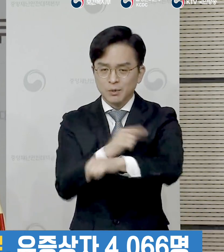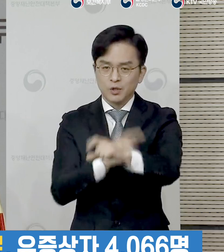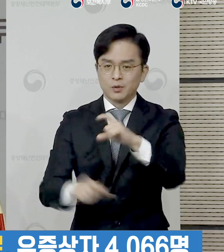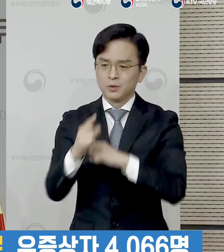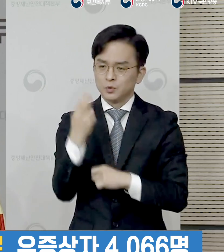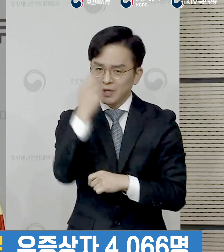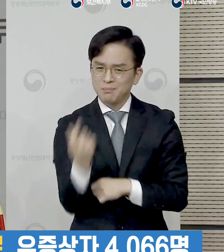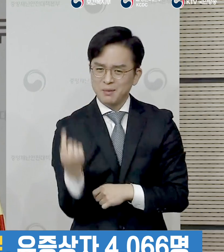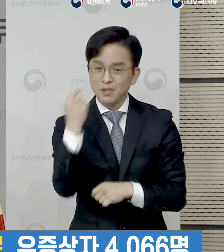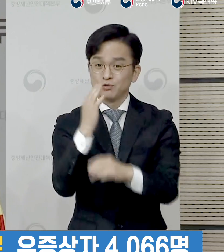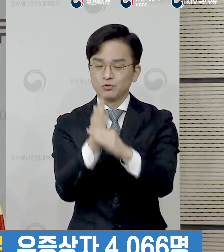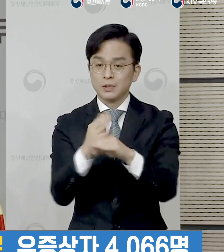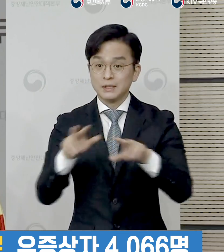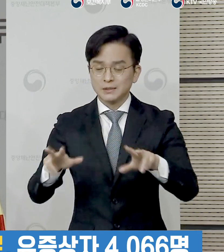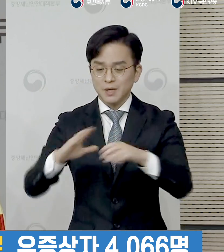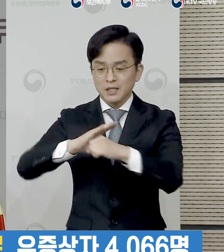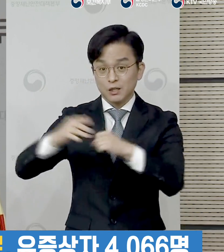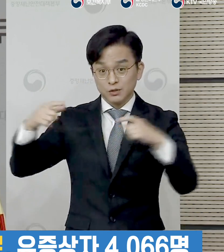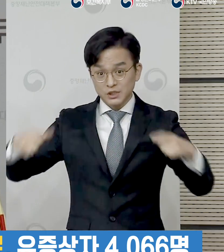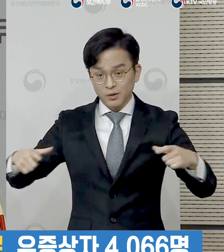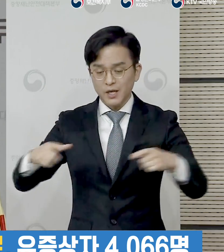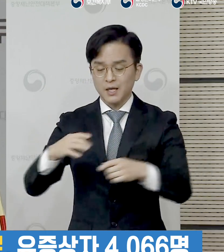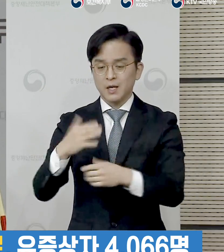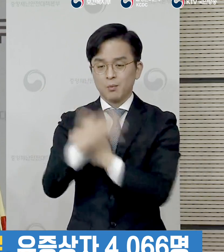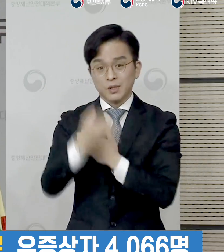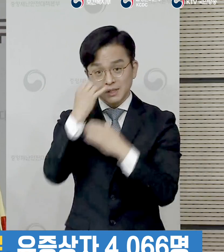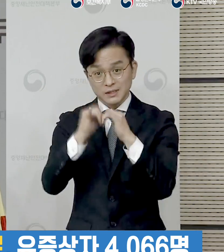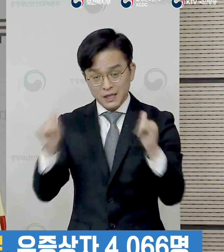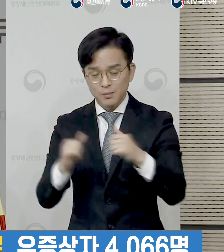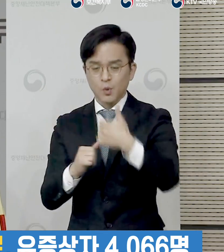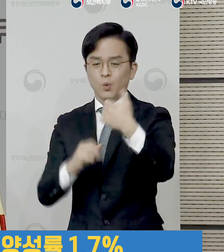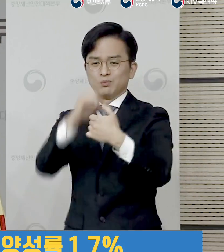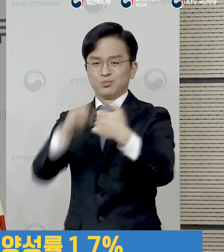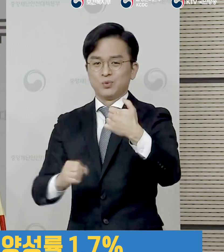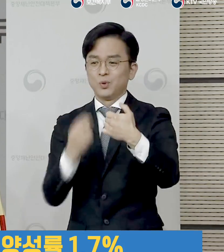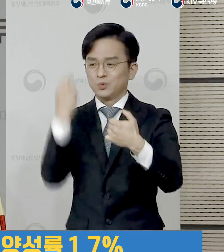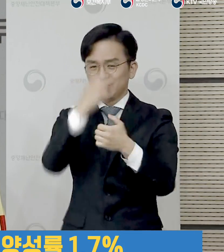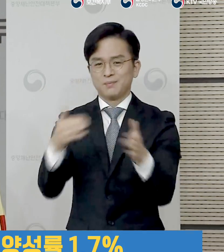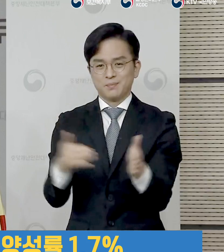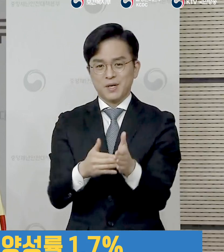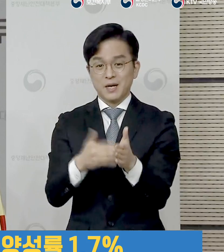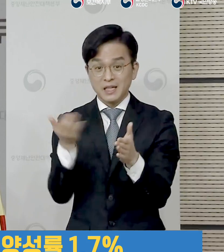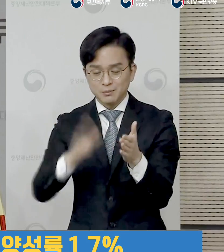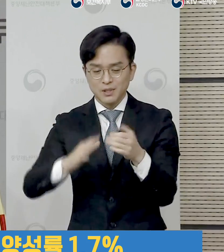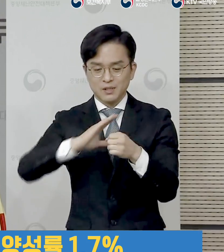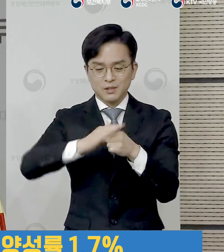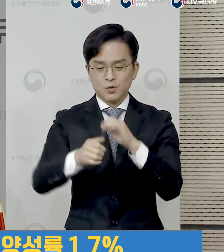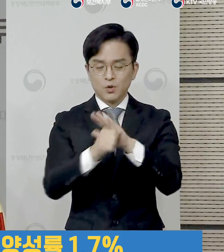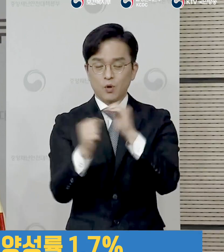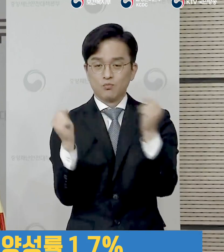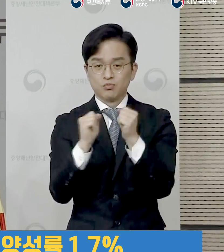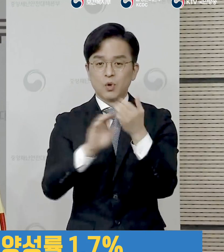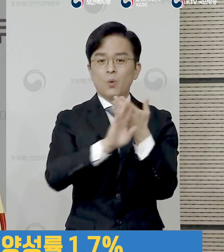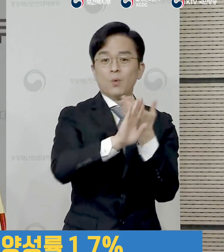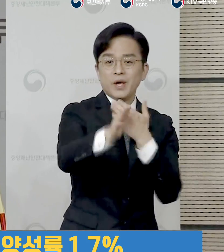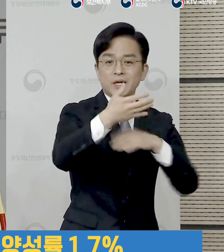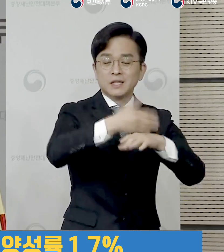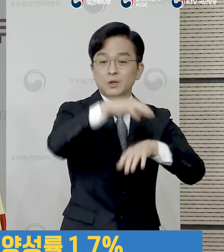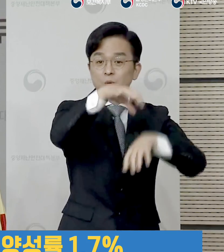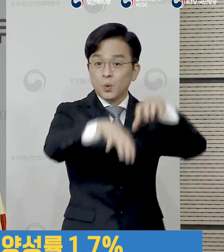전체적으로 50% 정도만 현재까지 결과가 나왔으나 대구, 경북을 제외한 다른